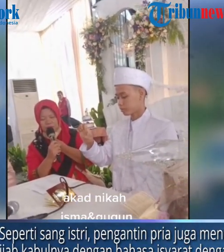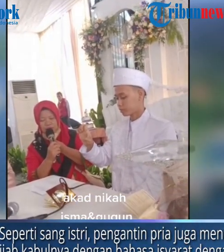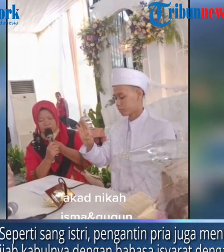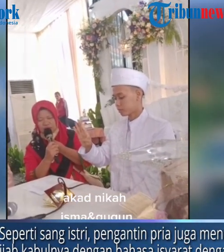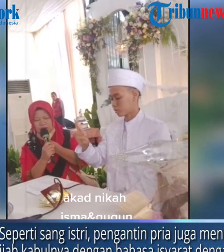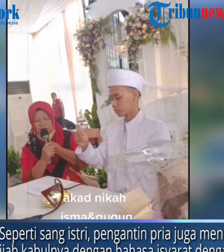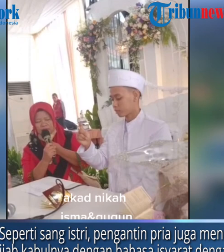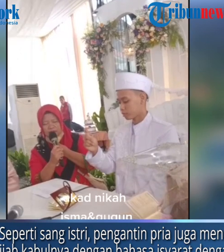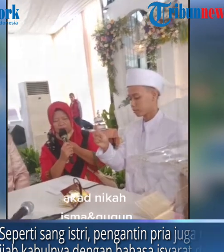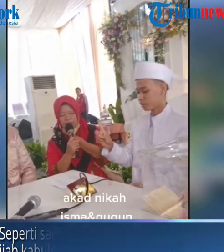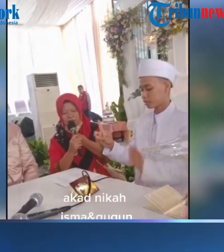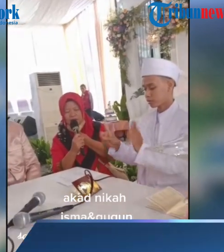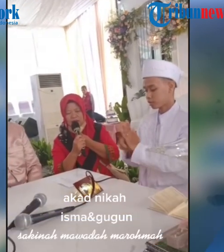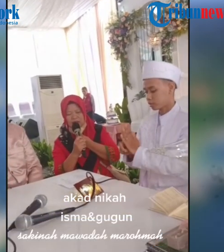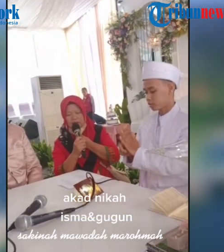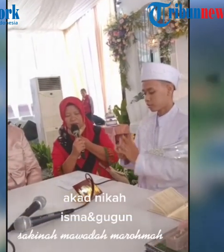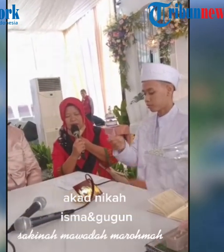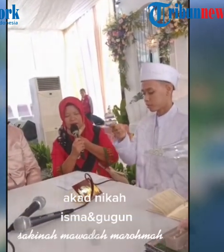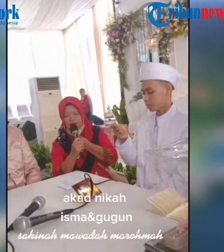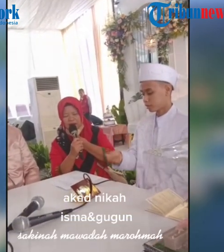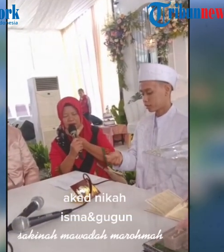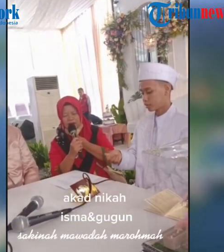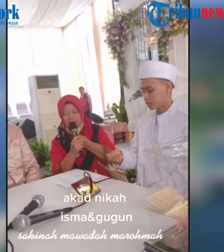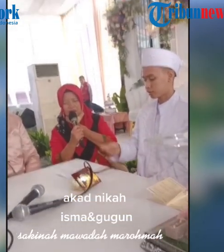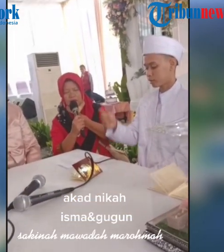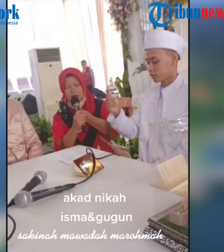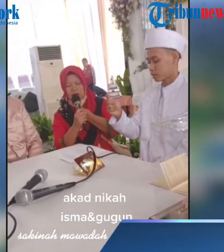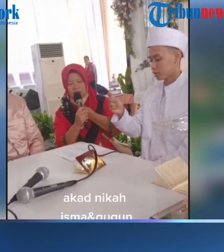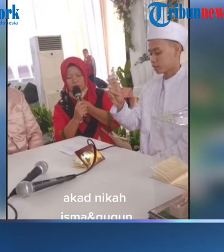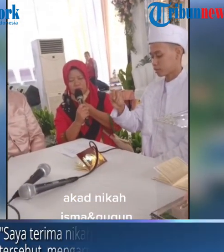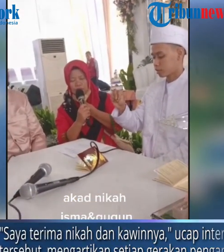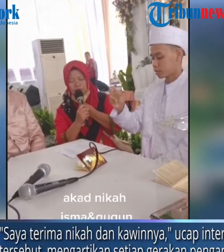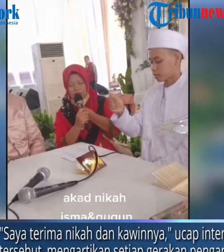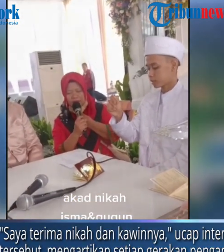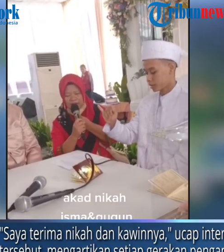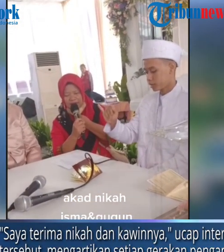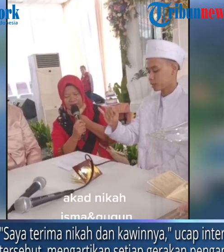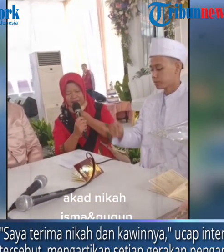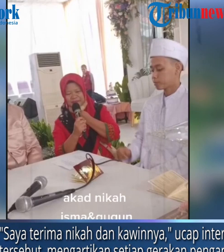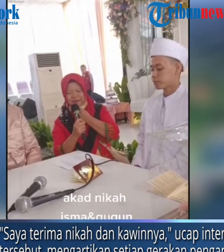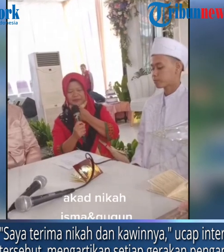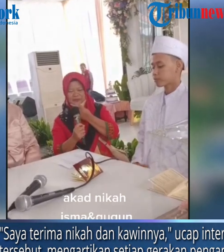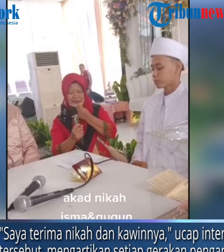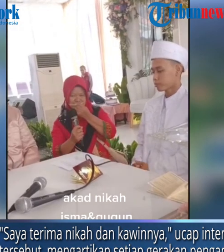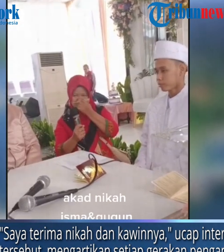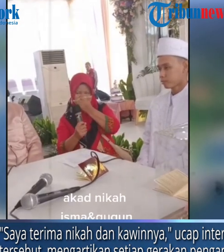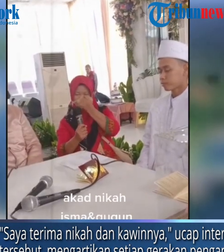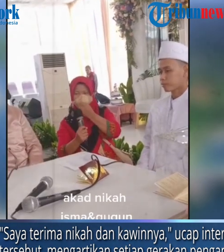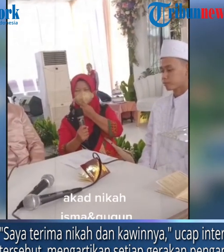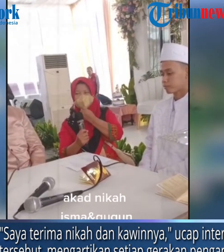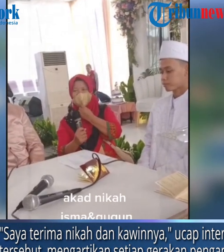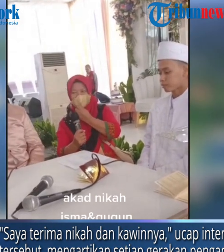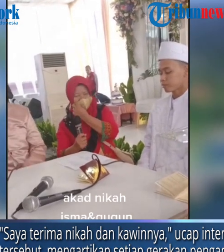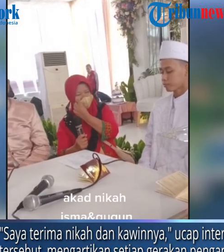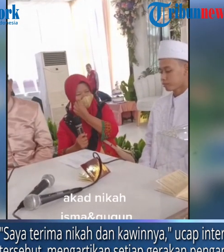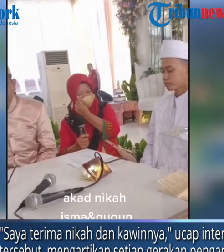ayah serta mama. Setelahnya agenda beralih ke prosesi ijab kabul yang dilakukan calon pengantin pria. Seperti sang